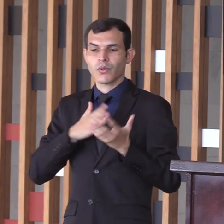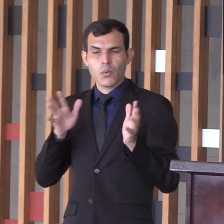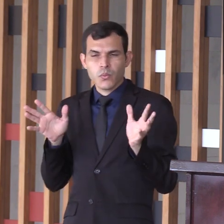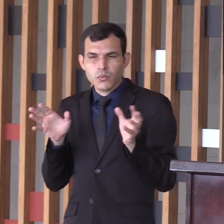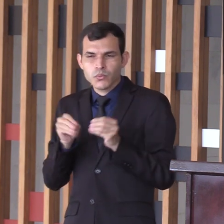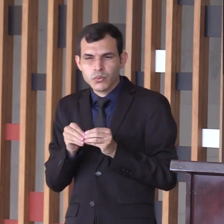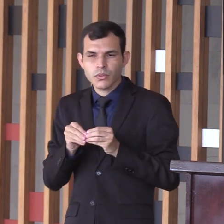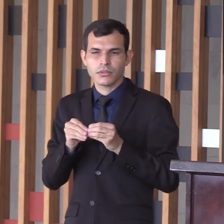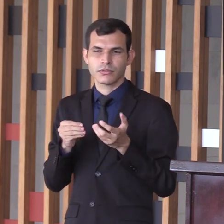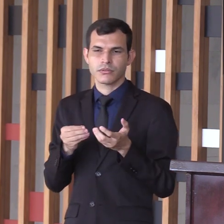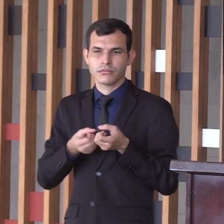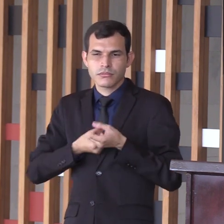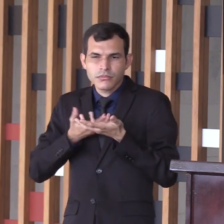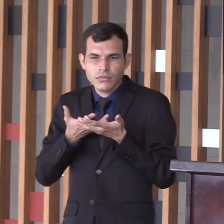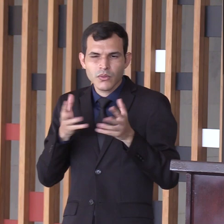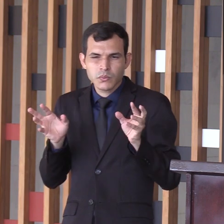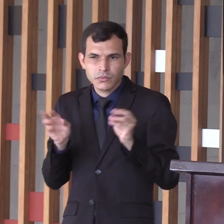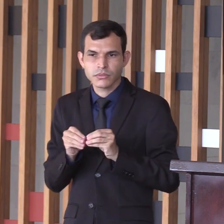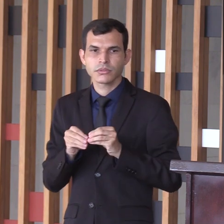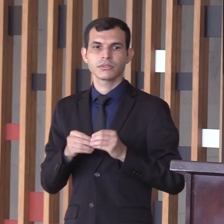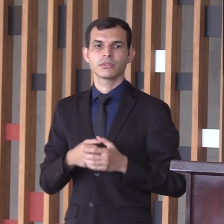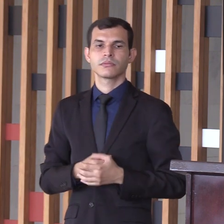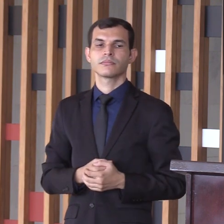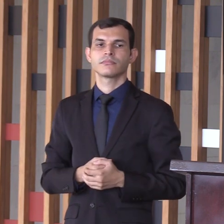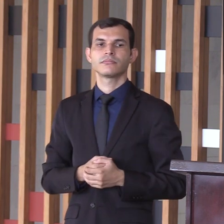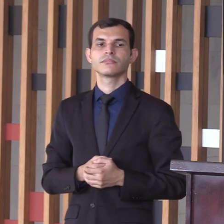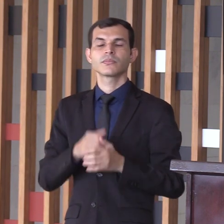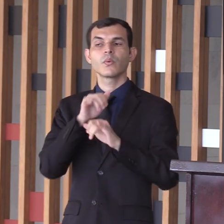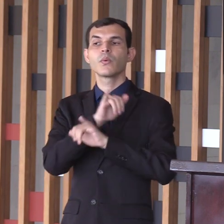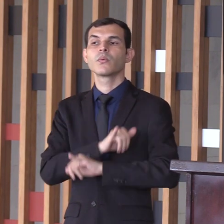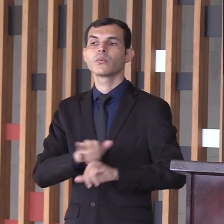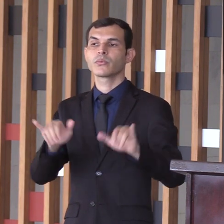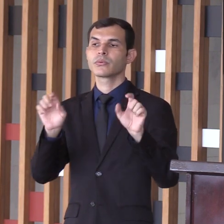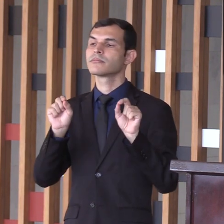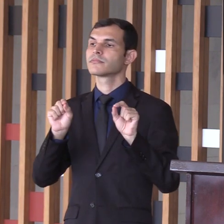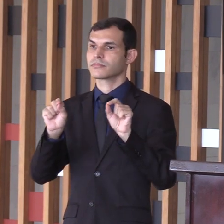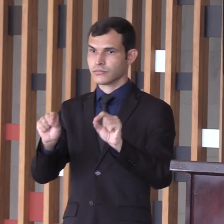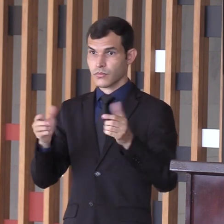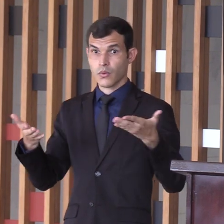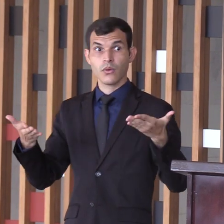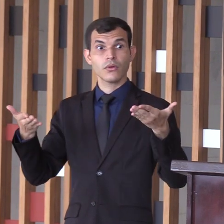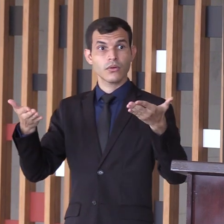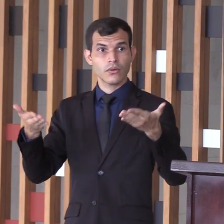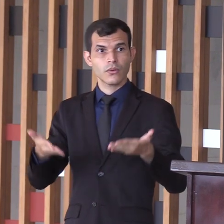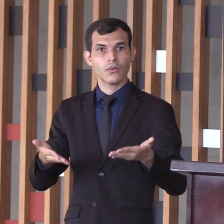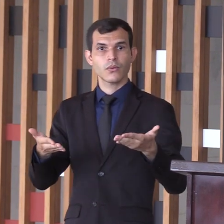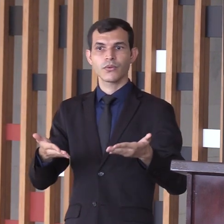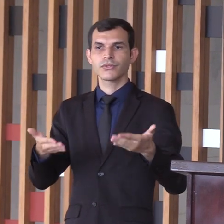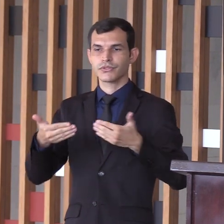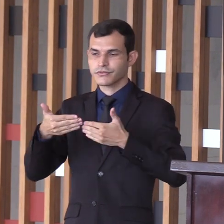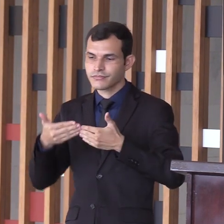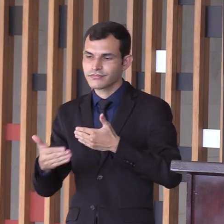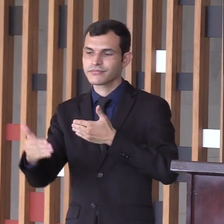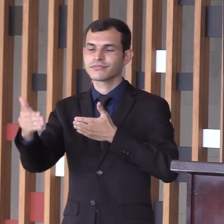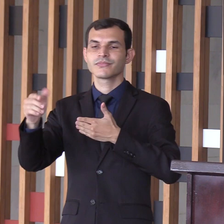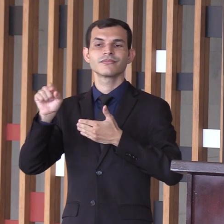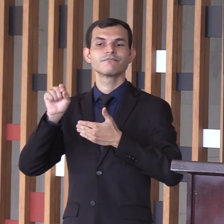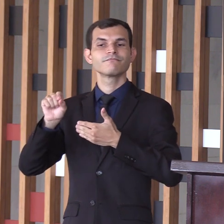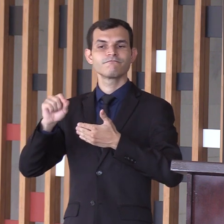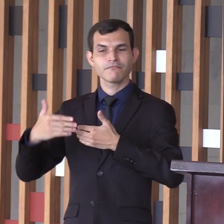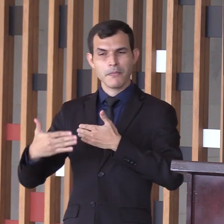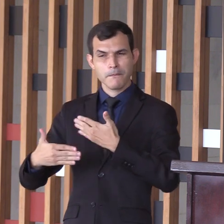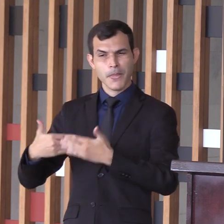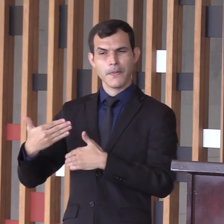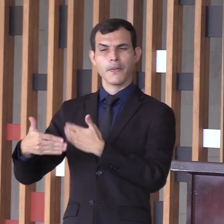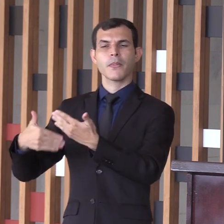minha brevíssima declaração dizendo que hoje começa uma caminhada